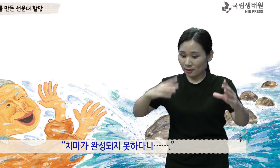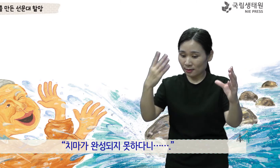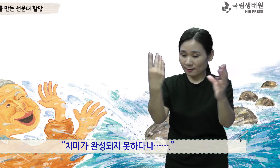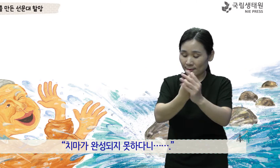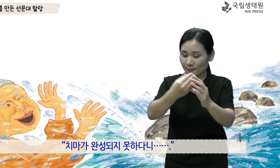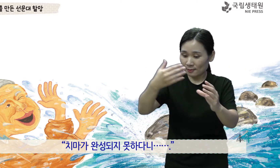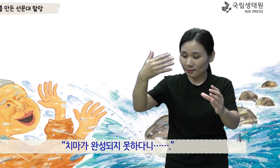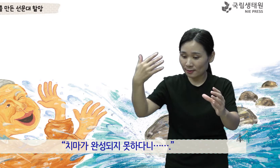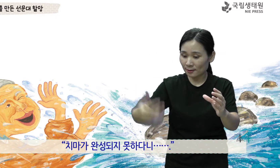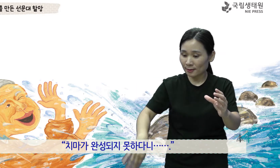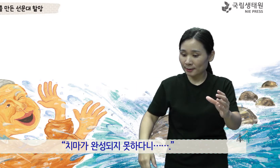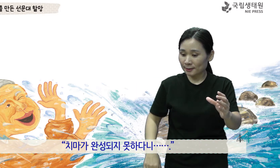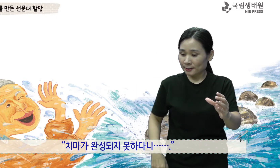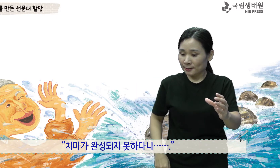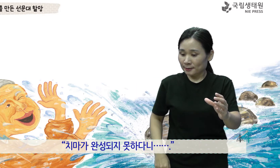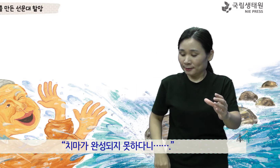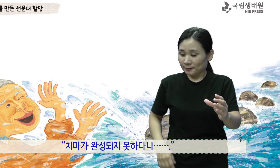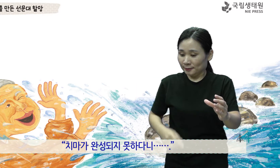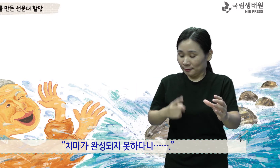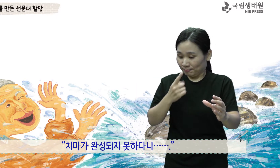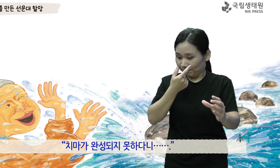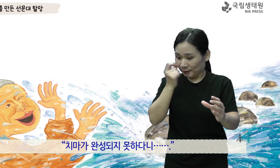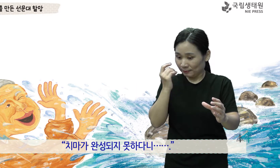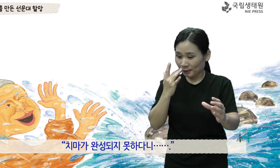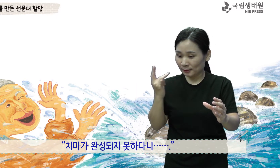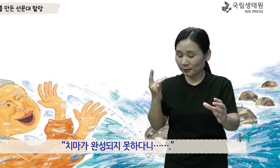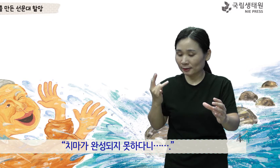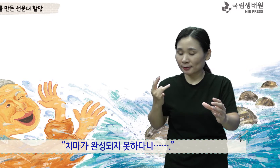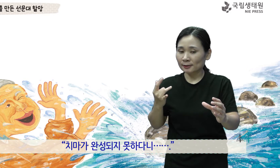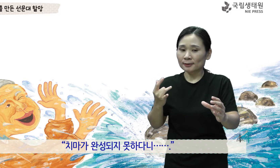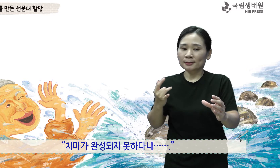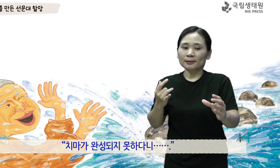치마가 완성되지 못하다니.